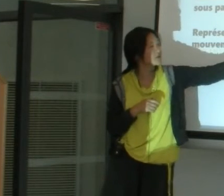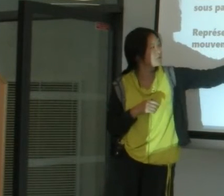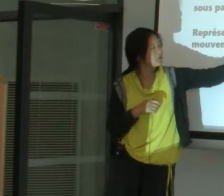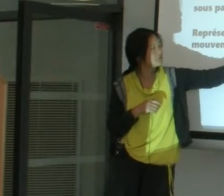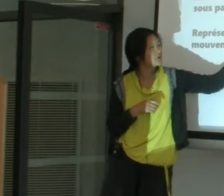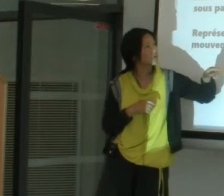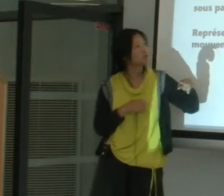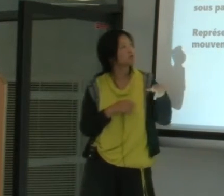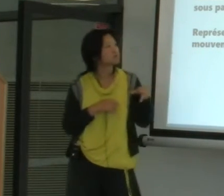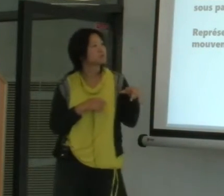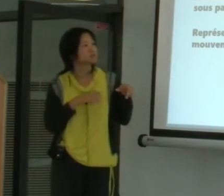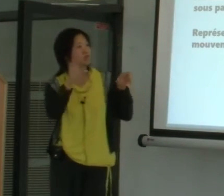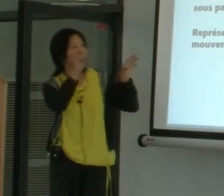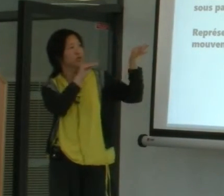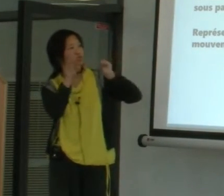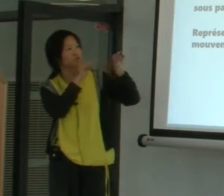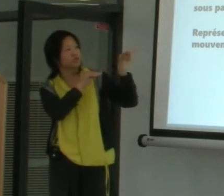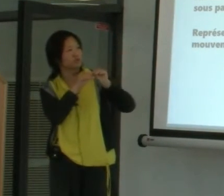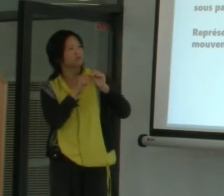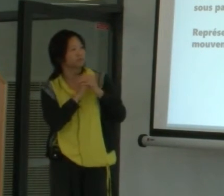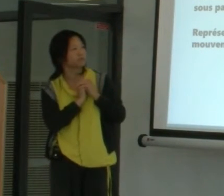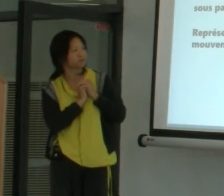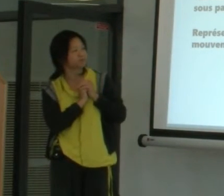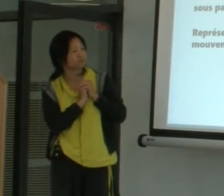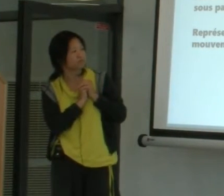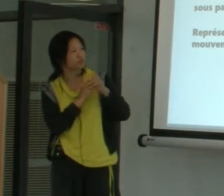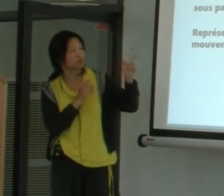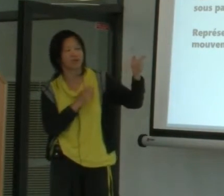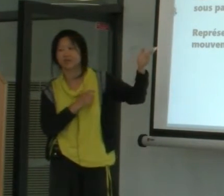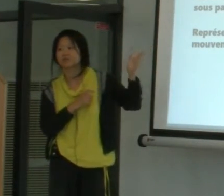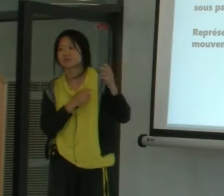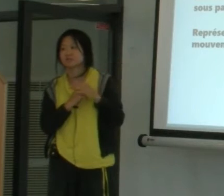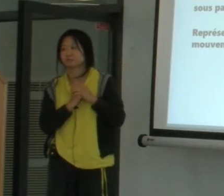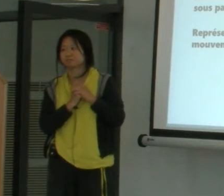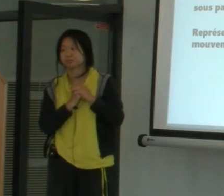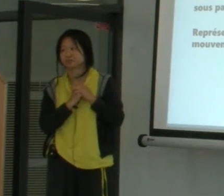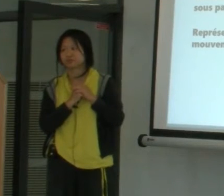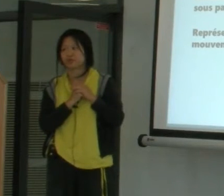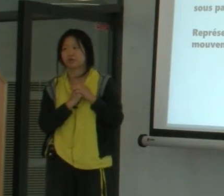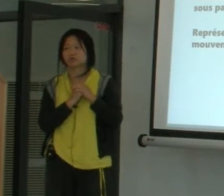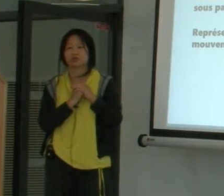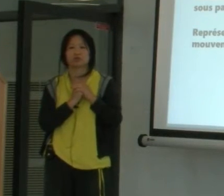différents éléments qu'on pourrait piocher pour créer un signe.